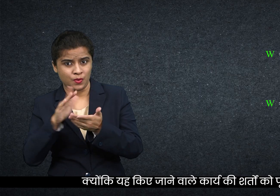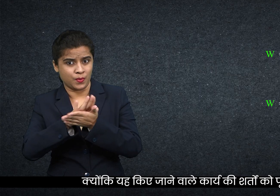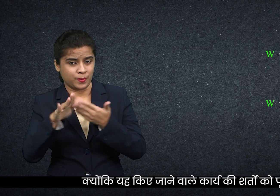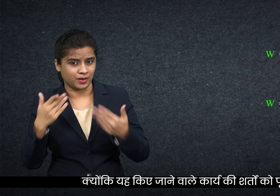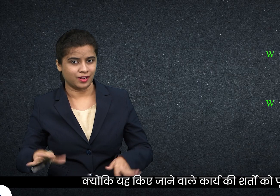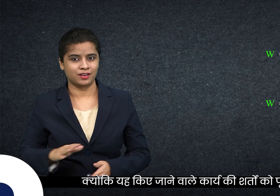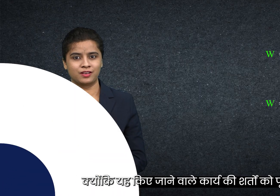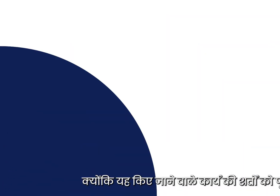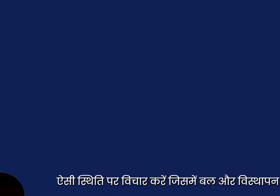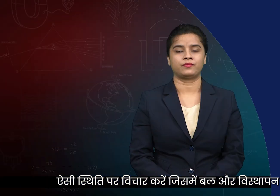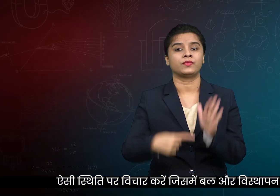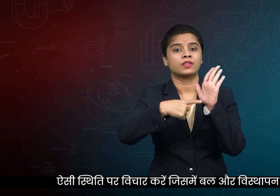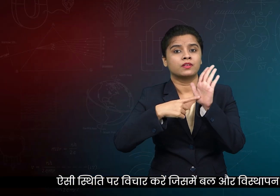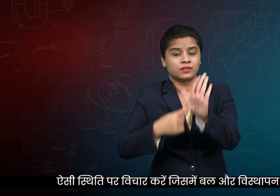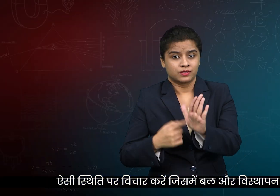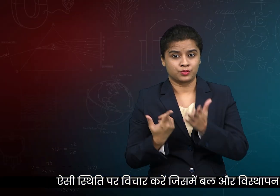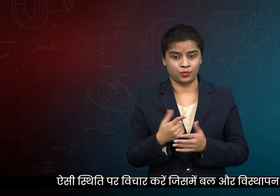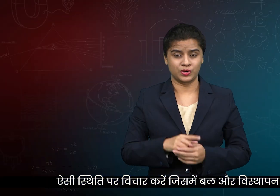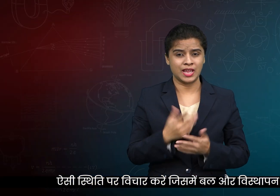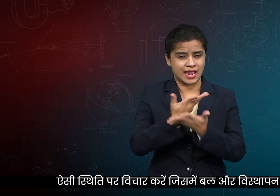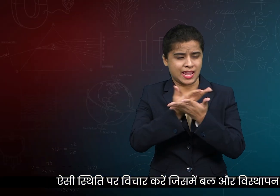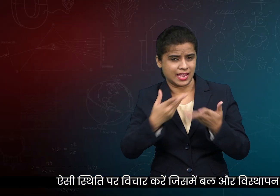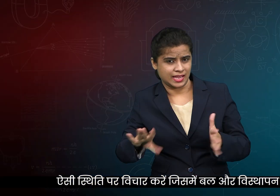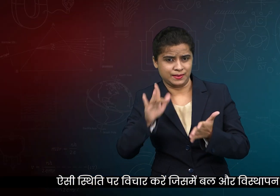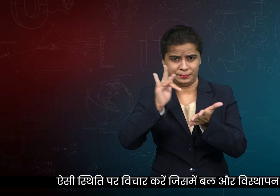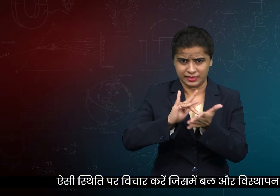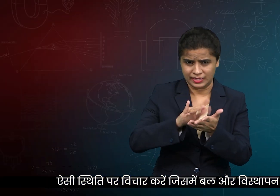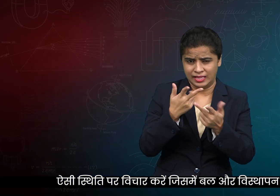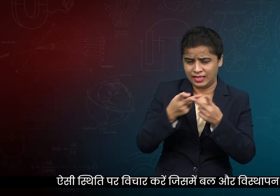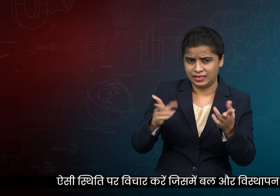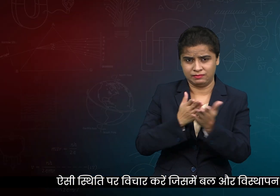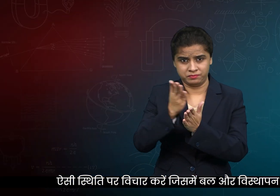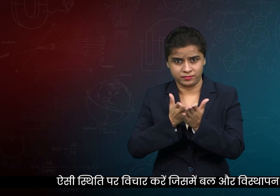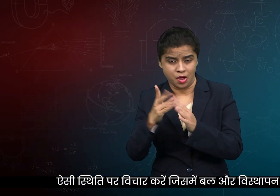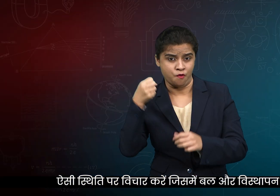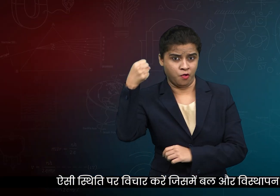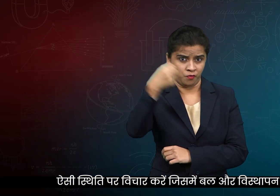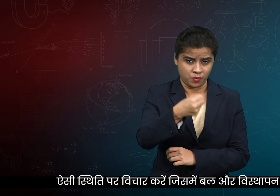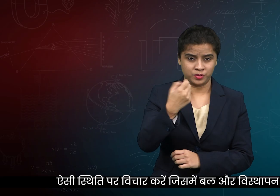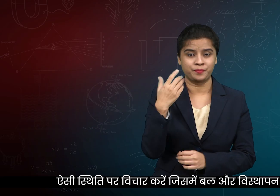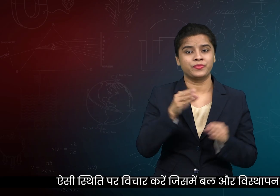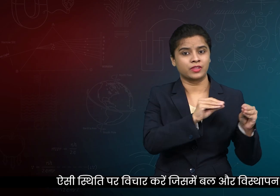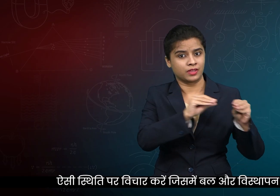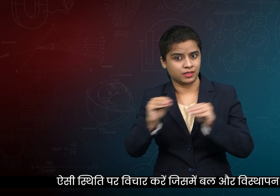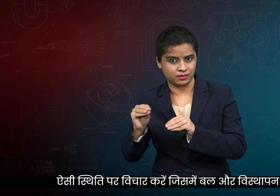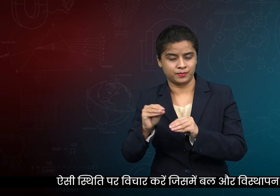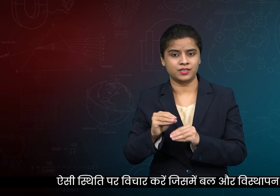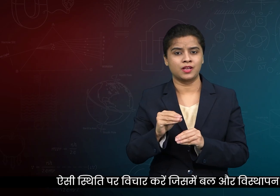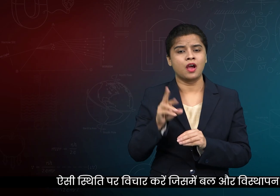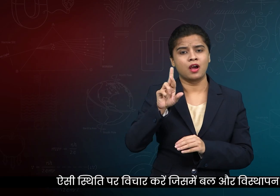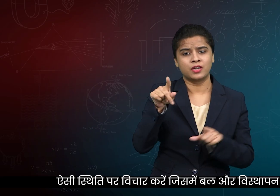पूरा करता है। ऐसी स्थिति पर विचार करें जिसमें बल और विस्थापन एक ही दिशा में हो।